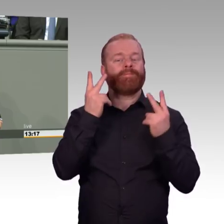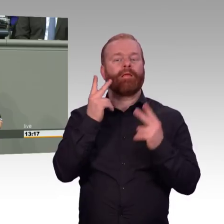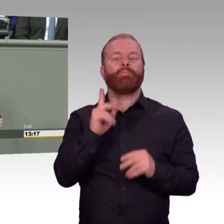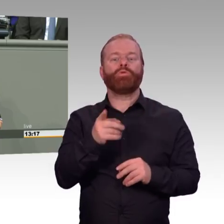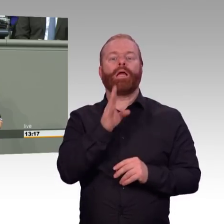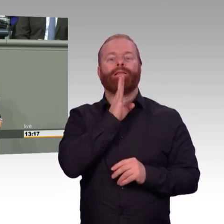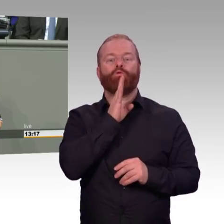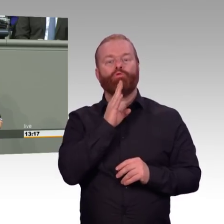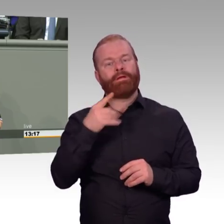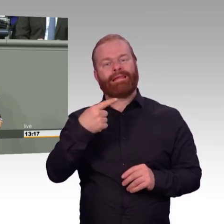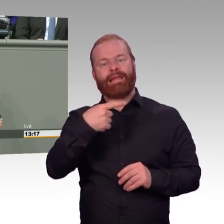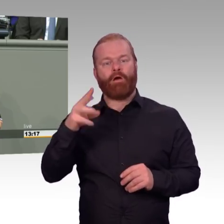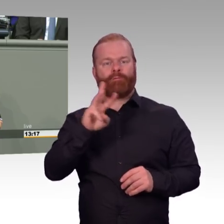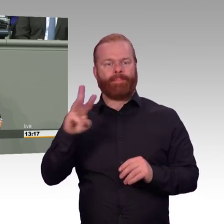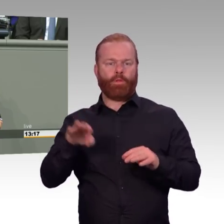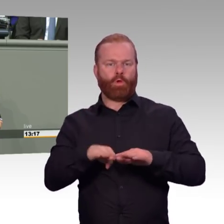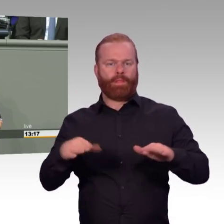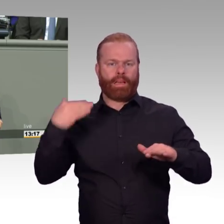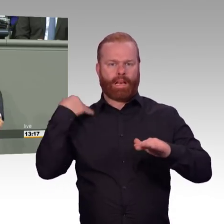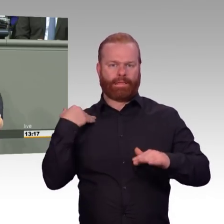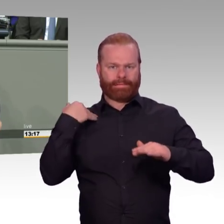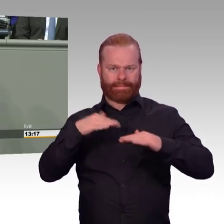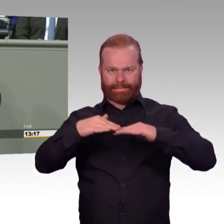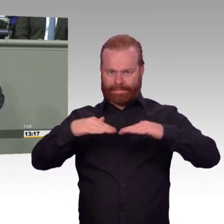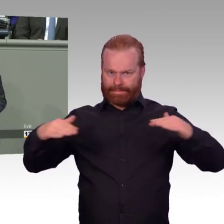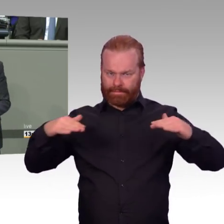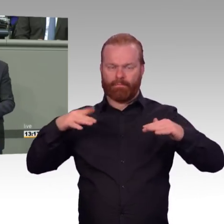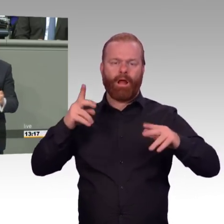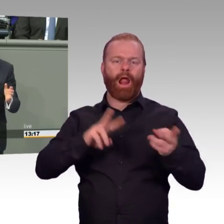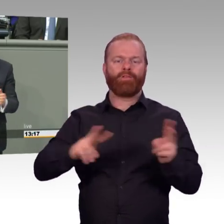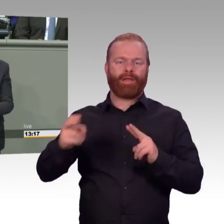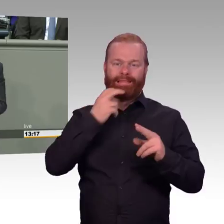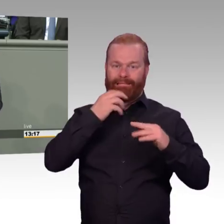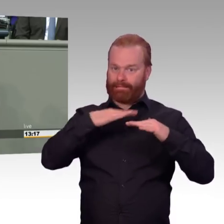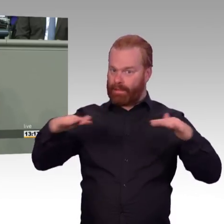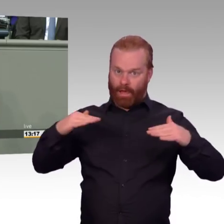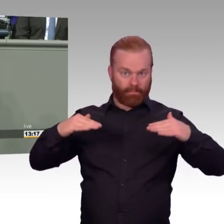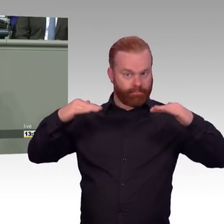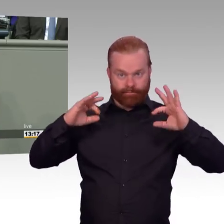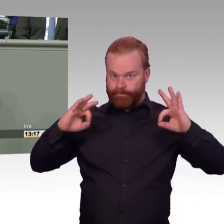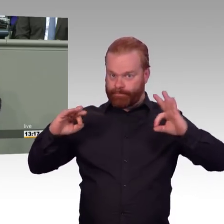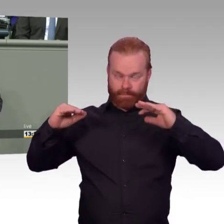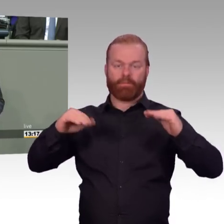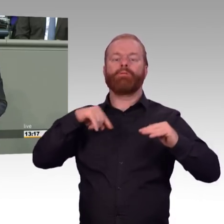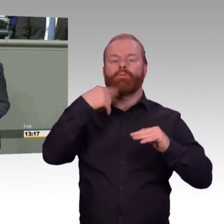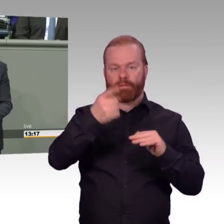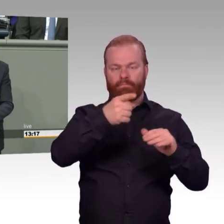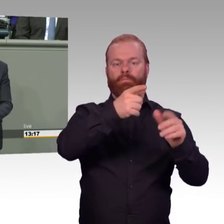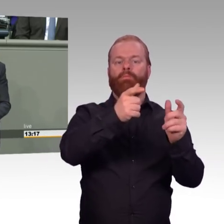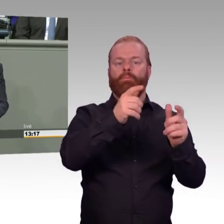vorliegenden Antrag. Alle versprochenen Anlagen, Power to Gas, Power to X oder Power to irgendetwas, sind, wenn